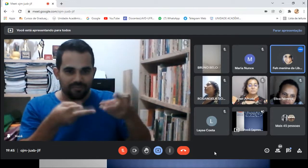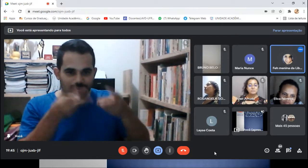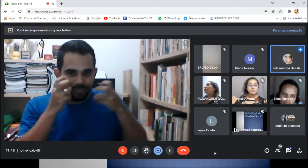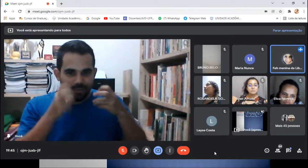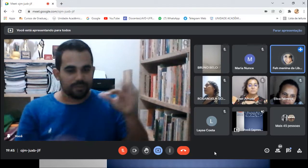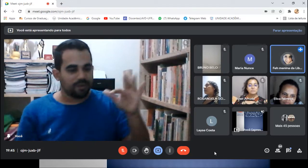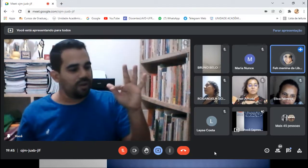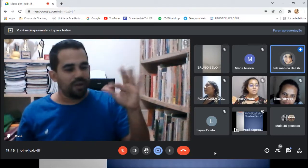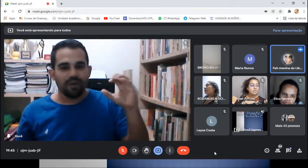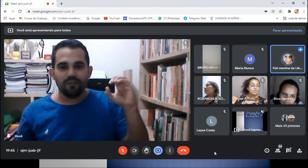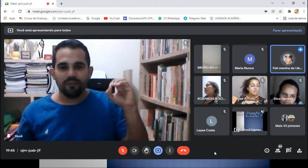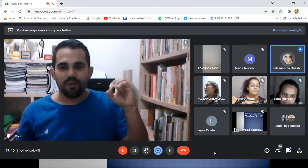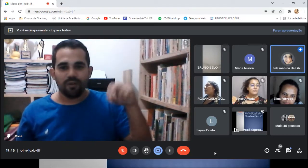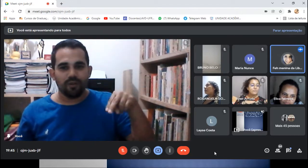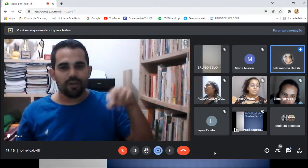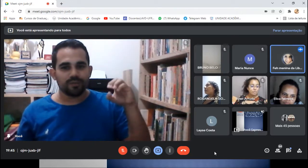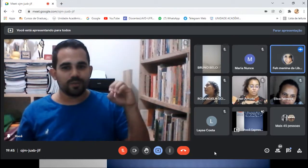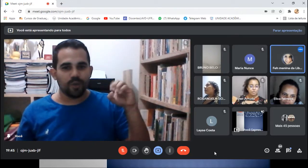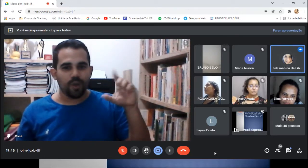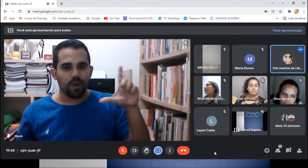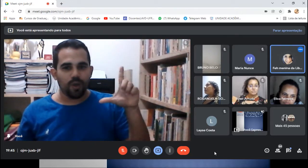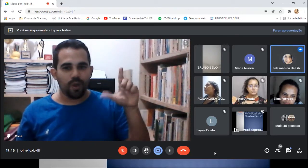Nesse caso, é a fonologia.